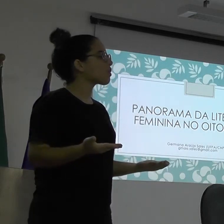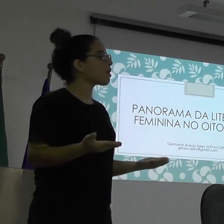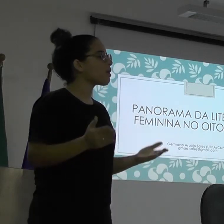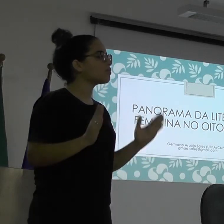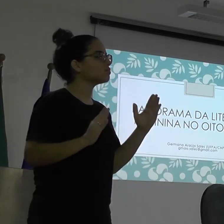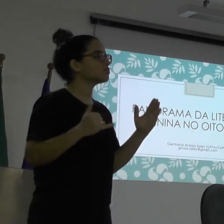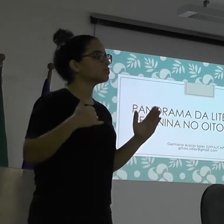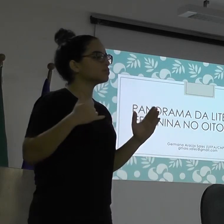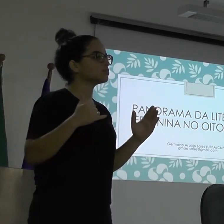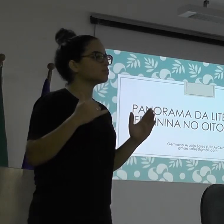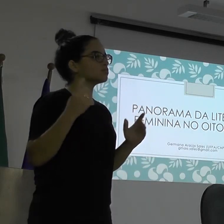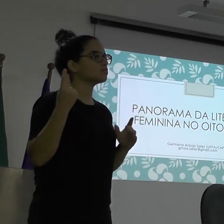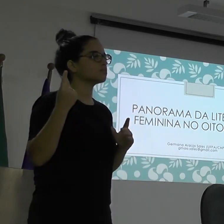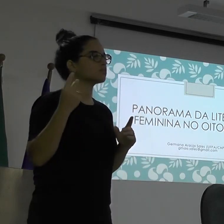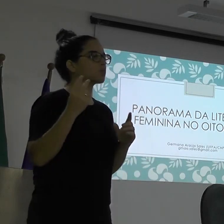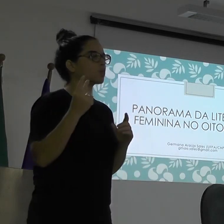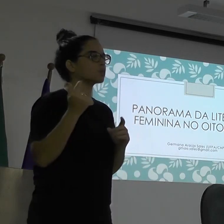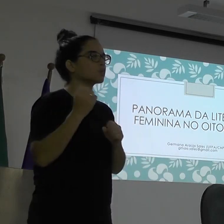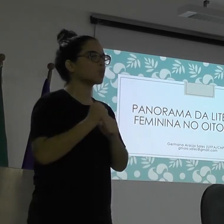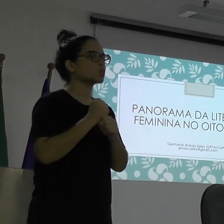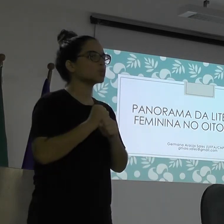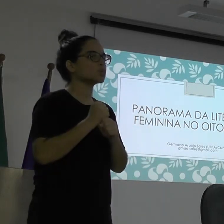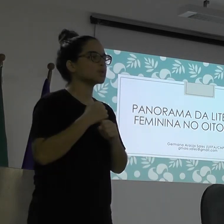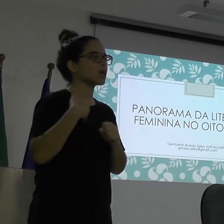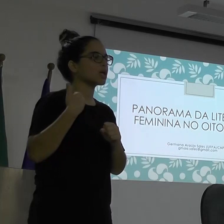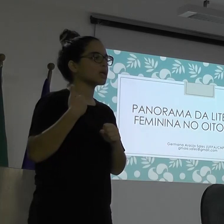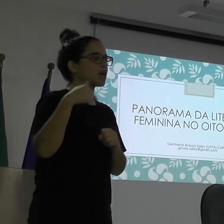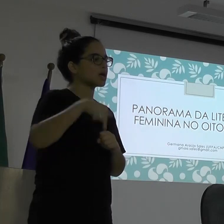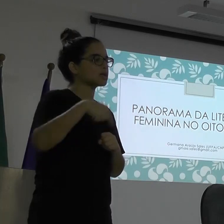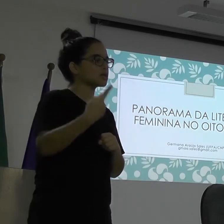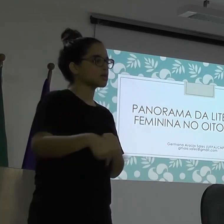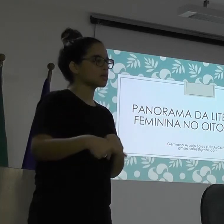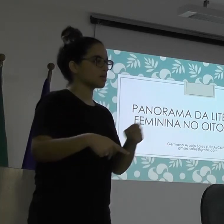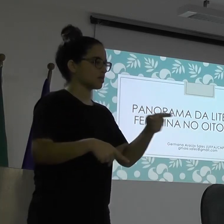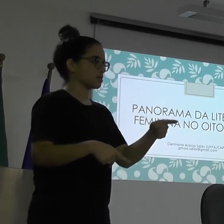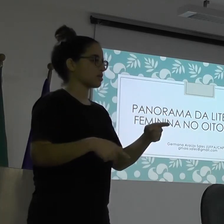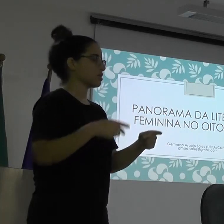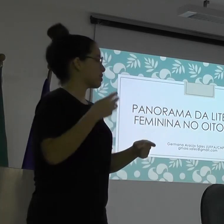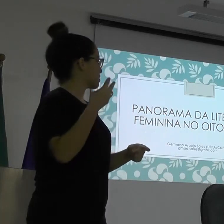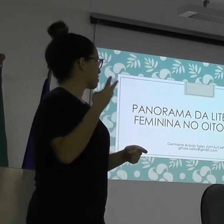idade da cidade? Quantos anos tem?